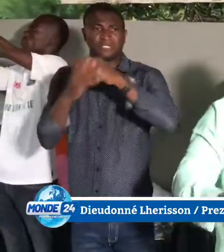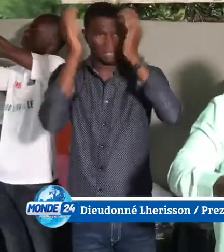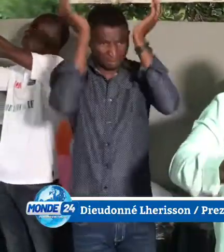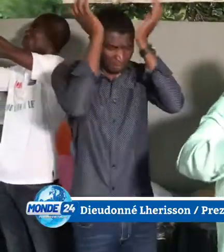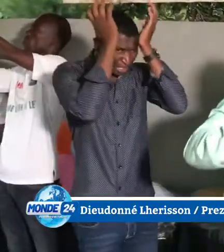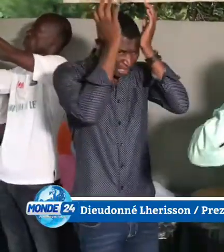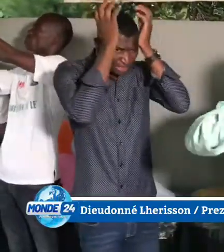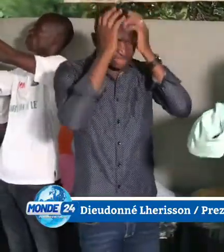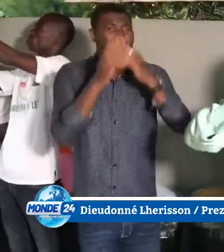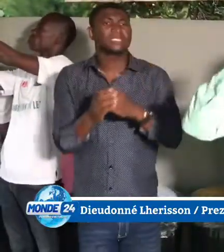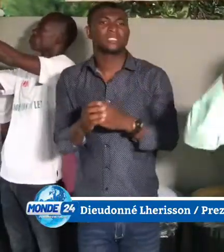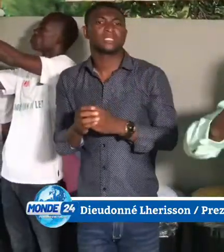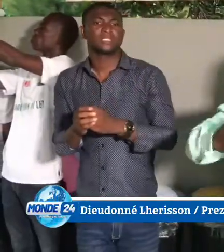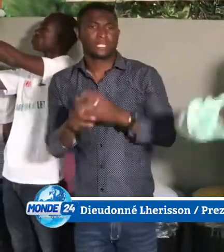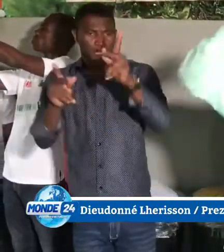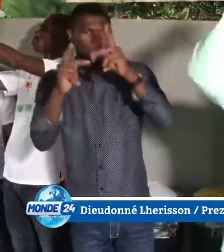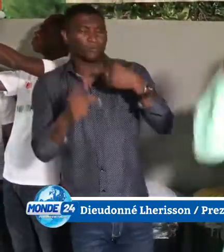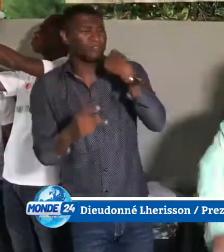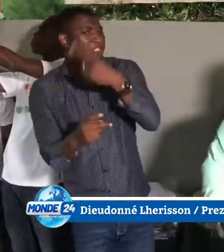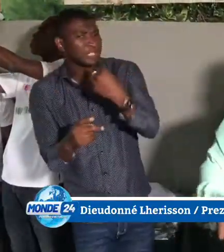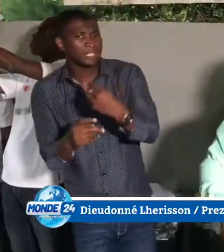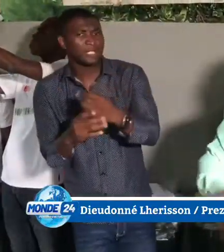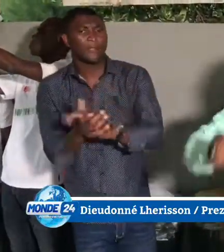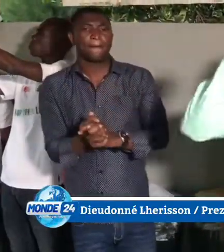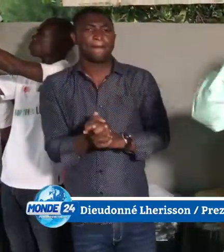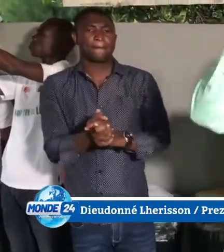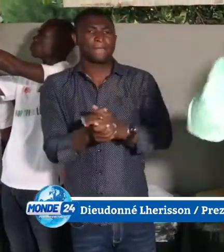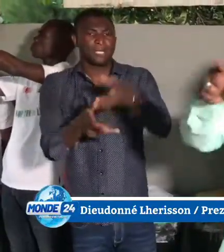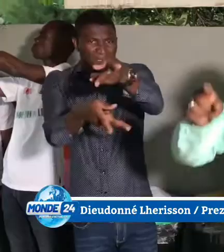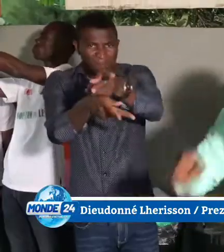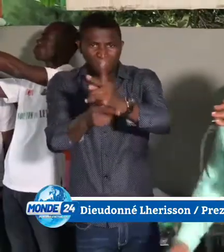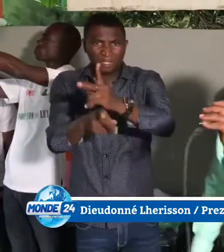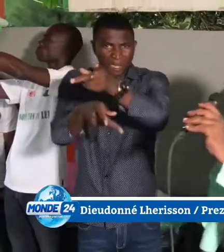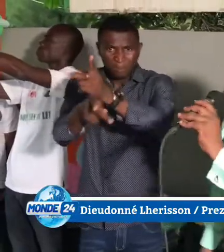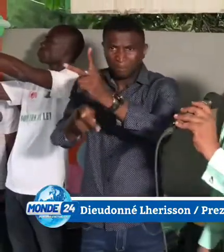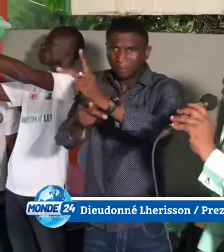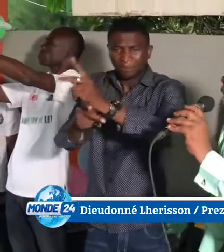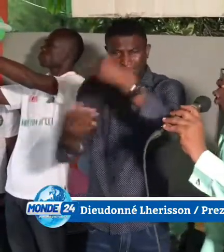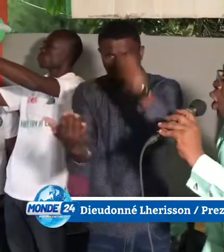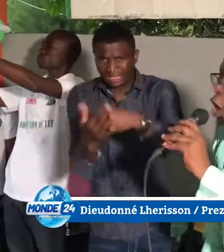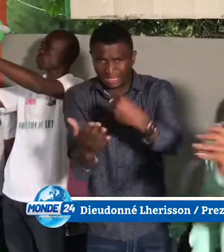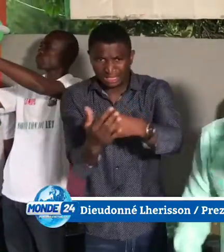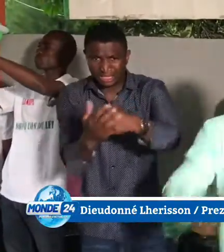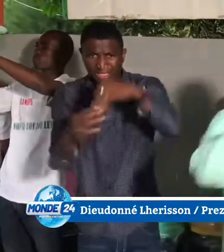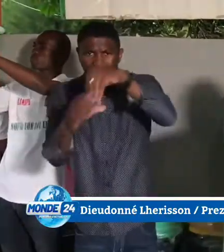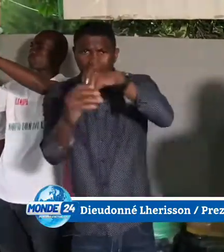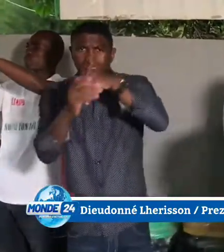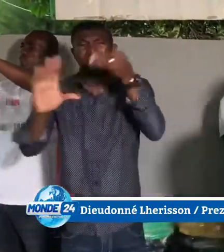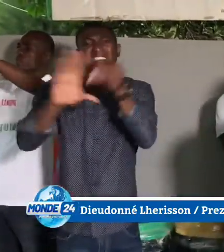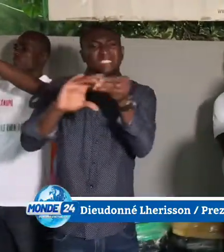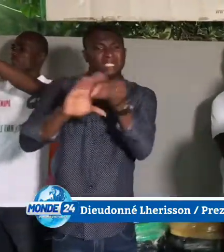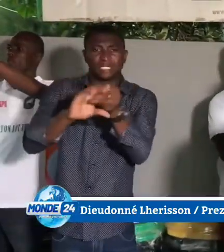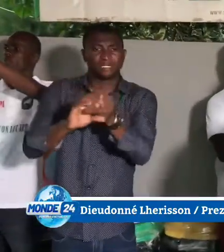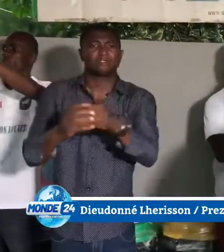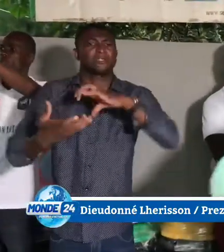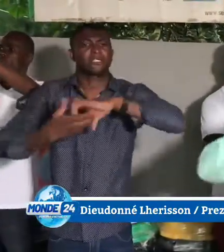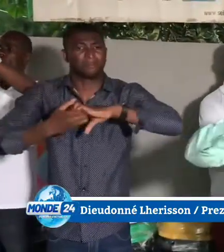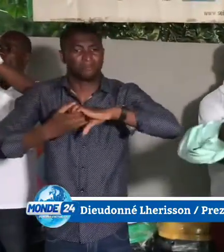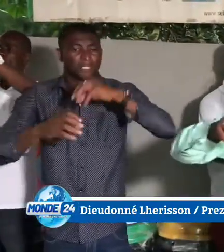populaire pour te faire business, toute dette sa yo, monte sous yo. L'État ça a